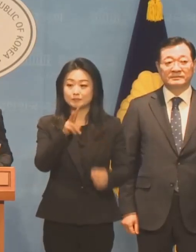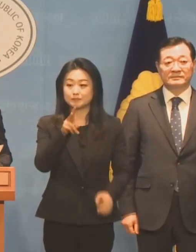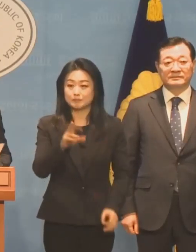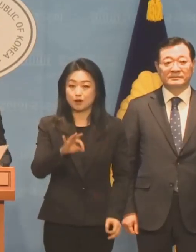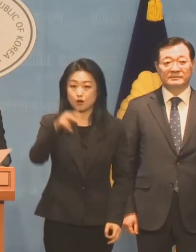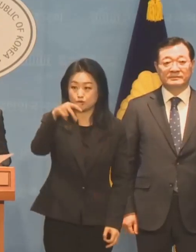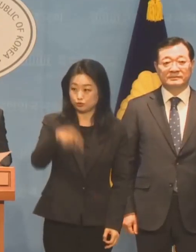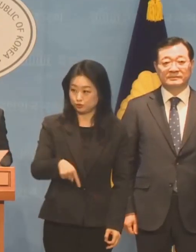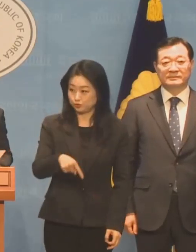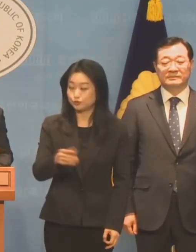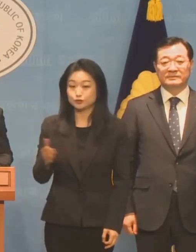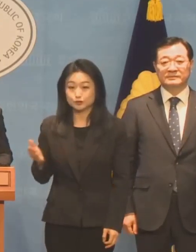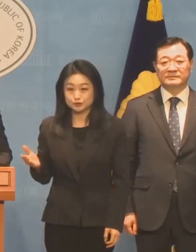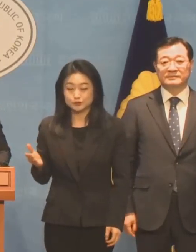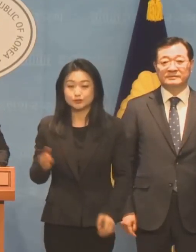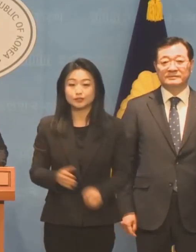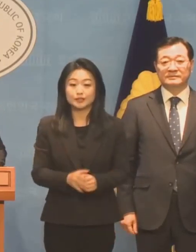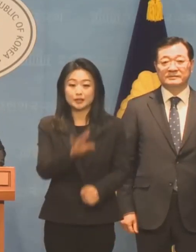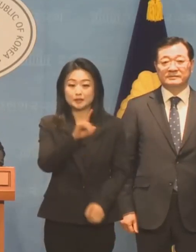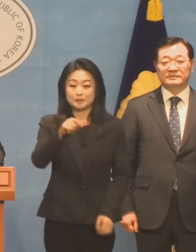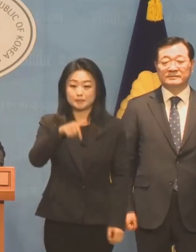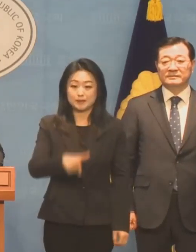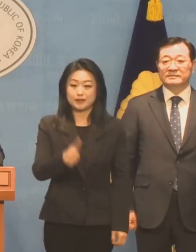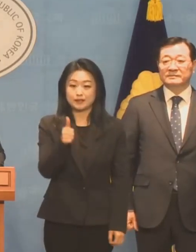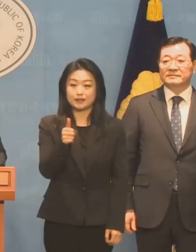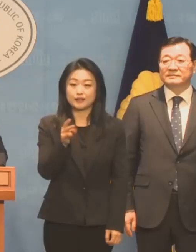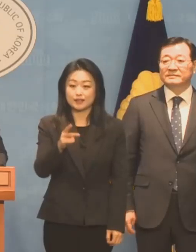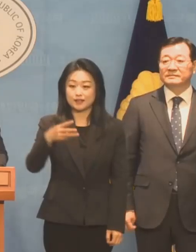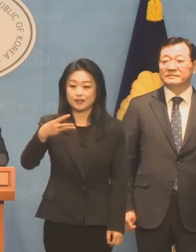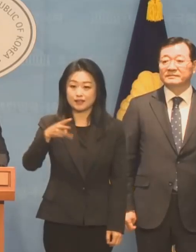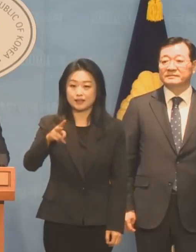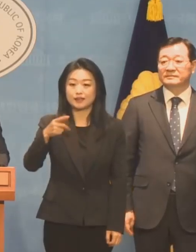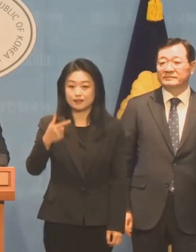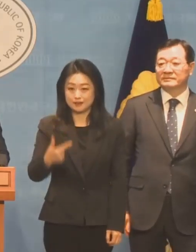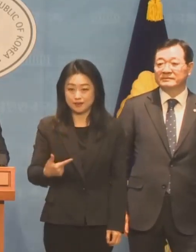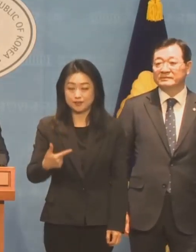참석해 주셨습니다. 백혜련 의원님 참석해 주셨습니다.